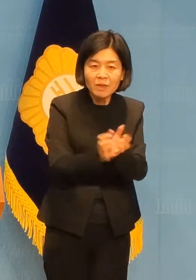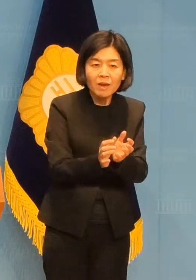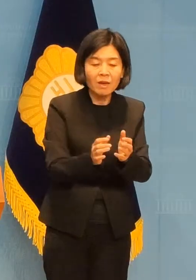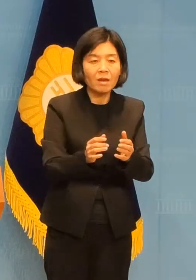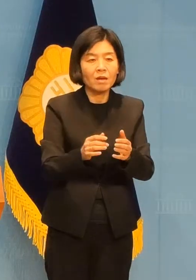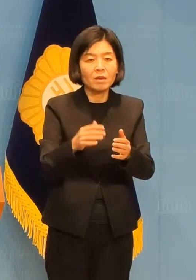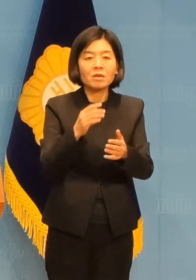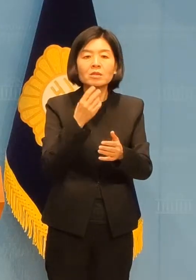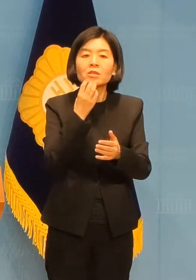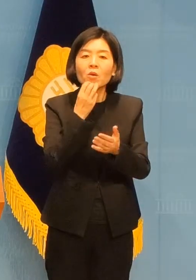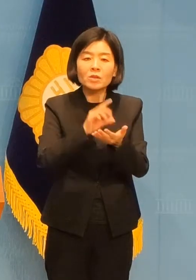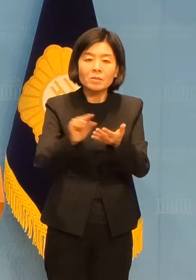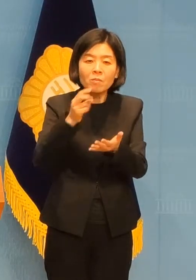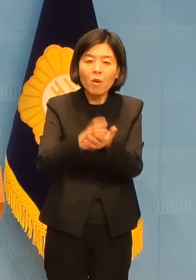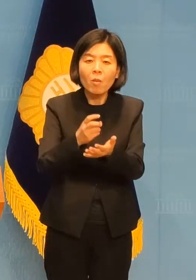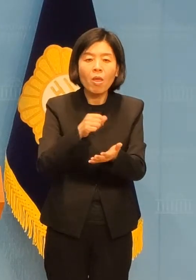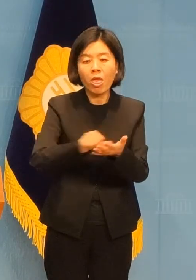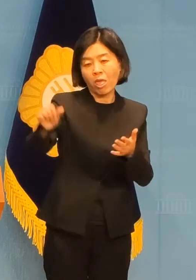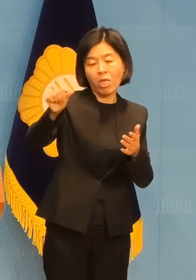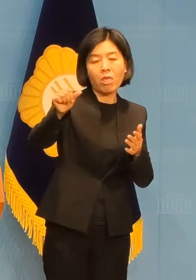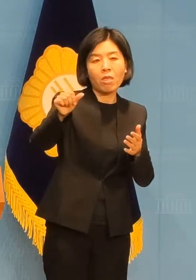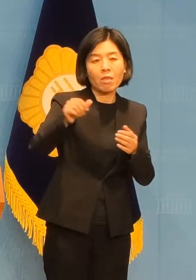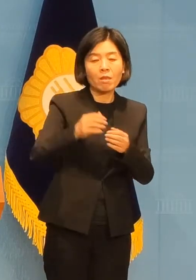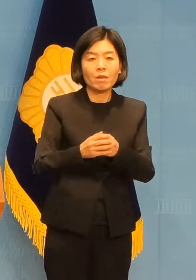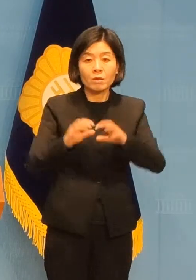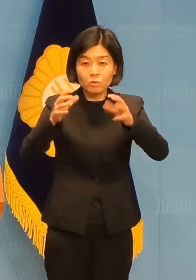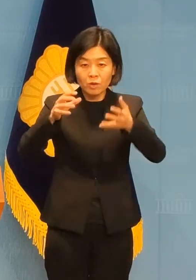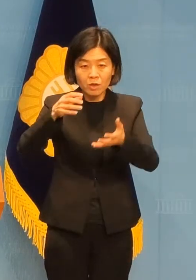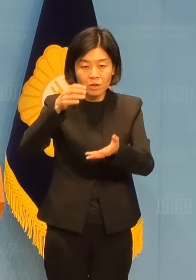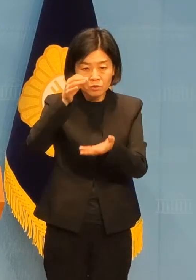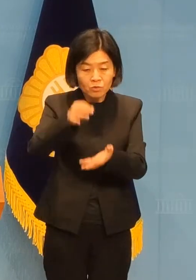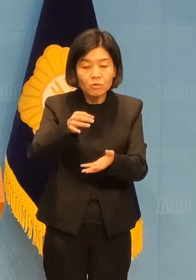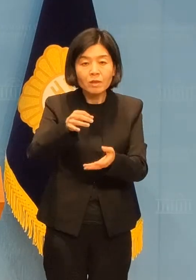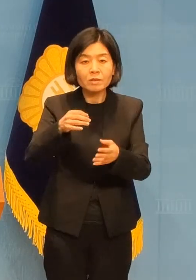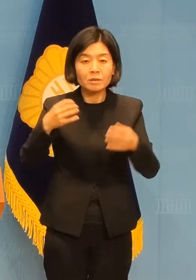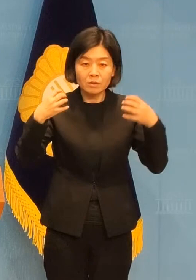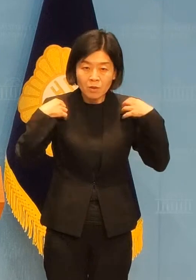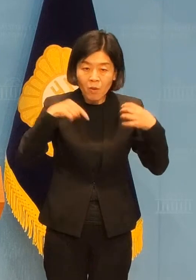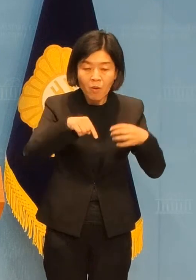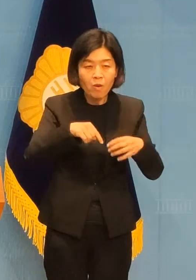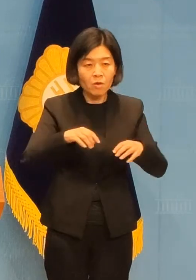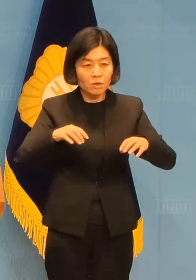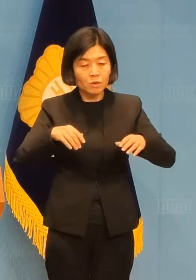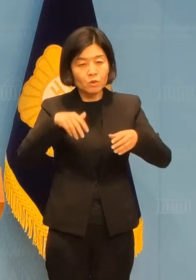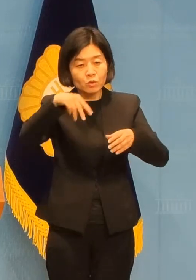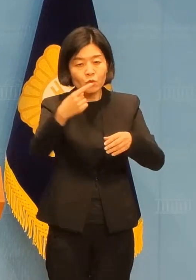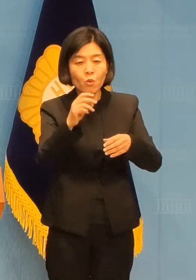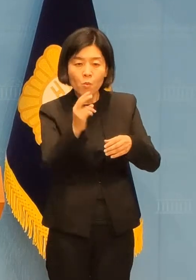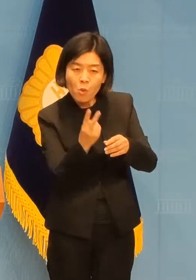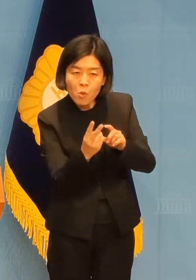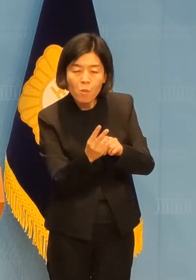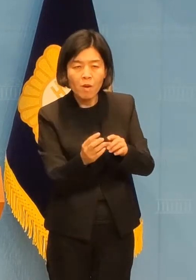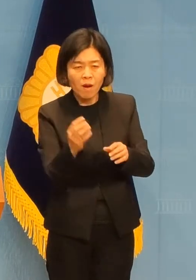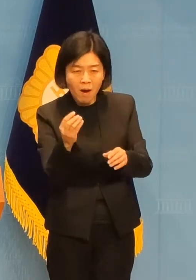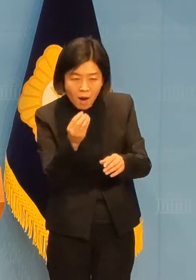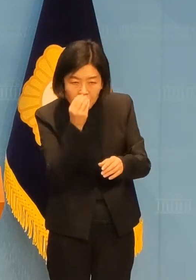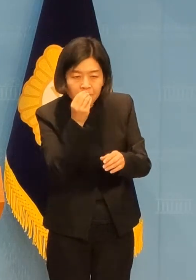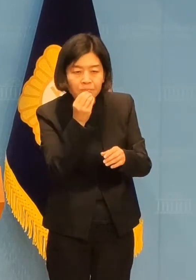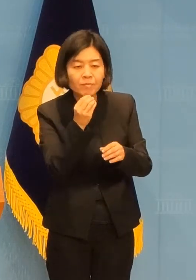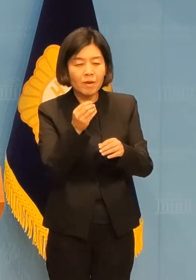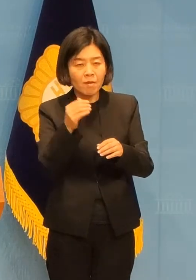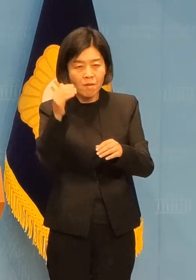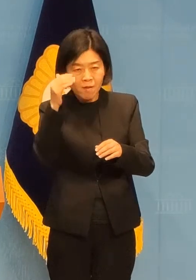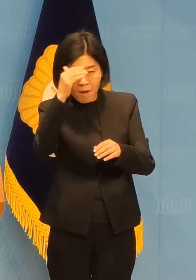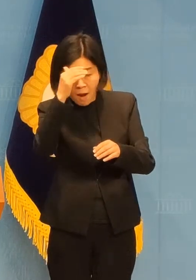없애버렸다. 국가유산청은 이미 종묘 세계유산의 신성성과 경관 훼손을 우려하며 반대